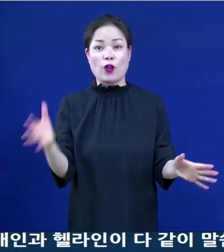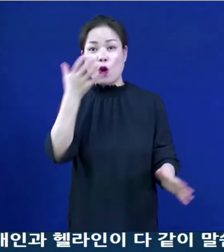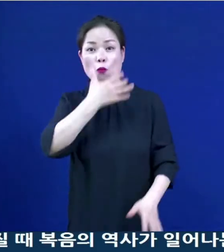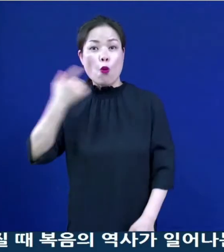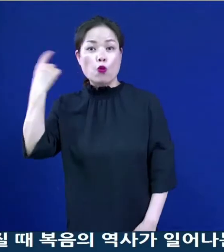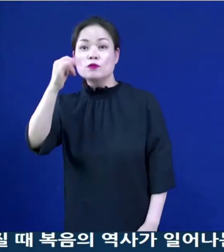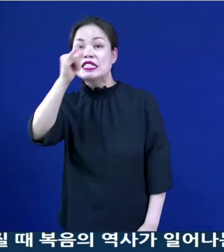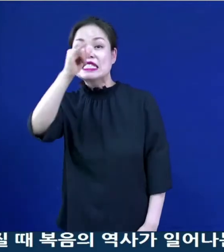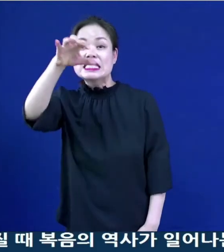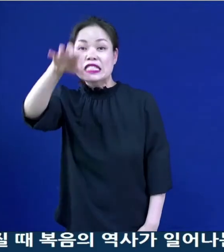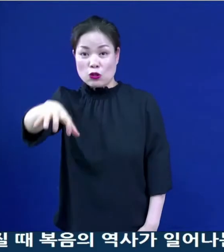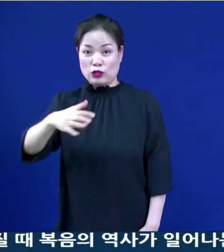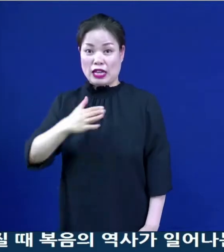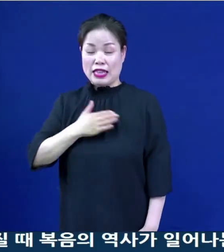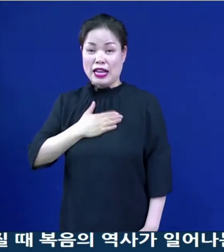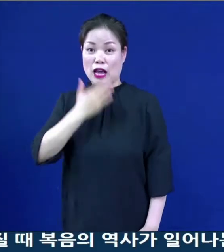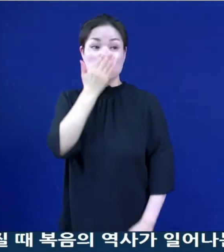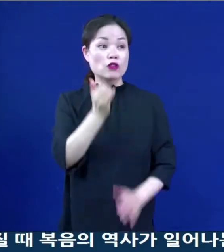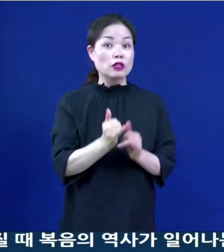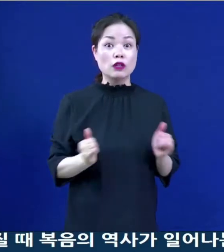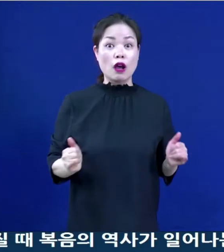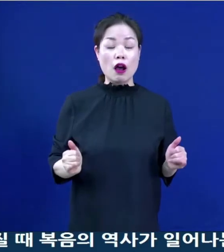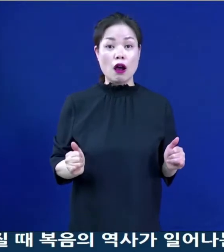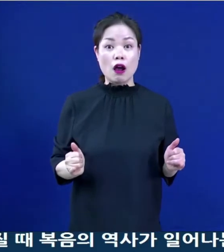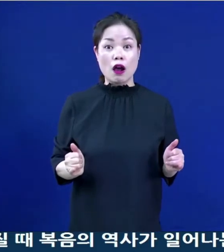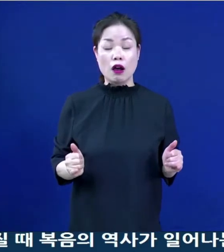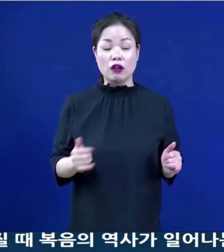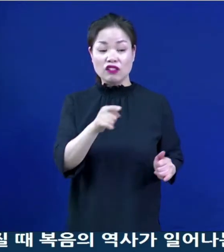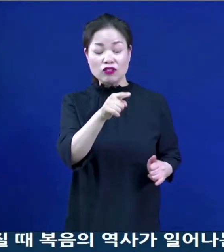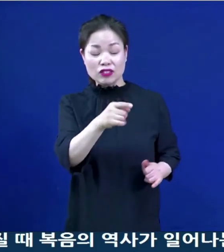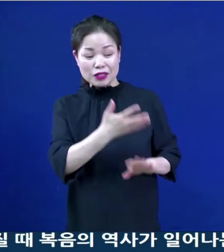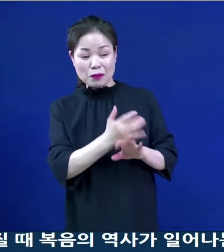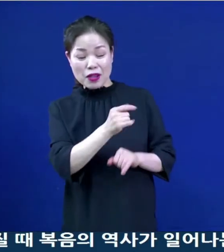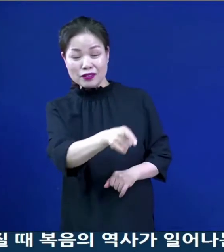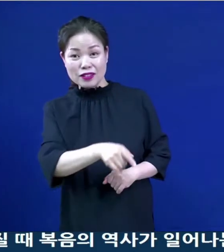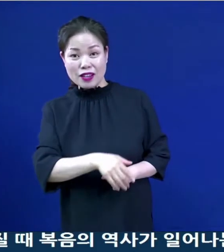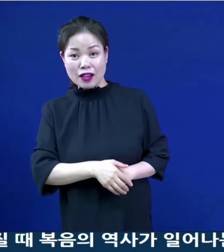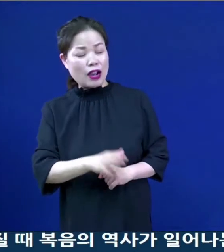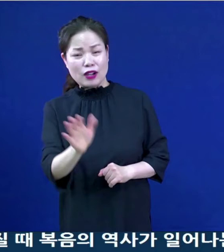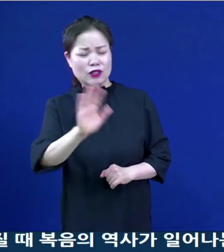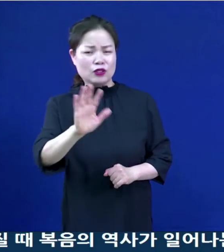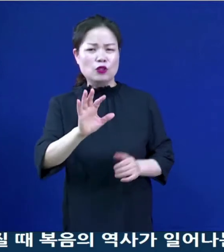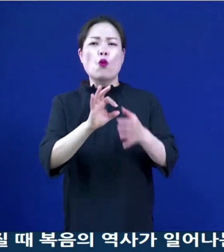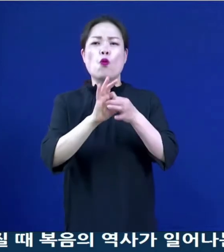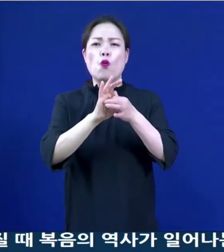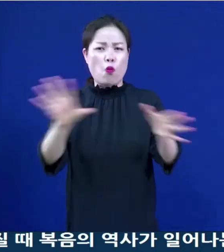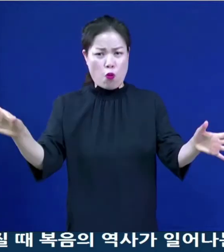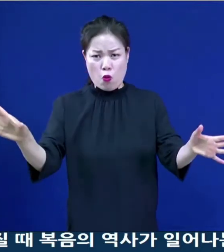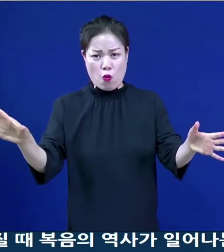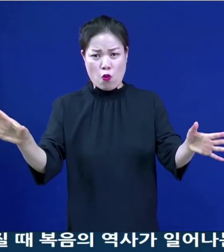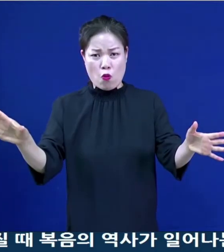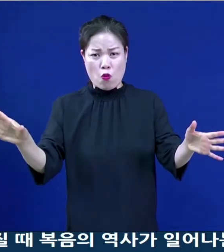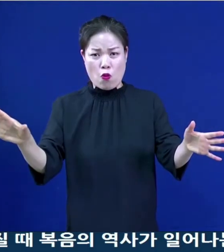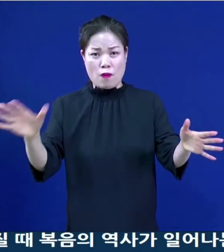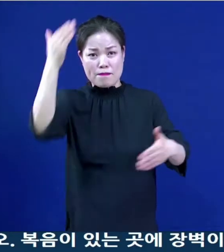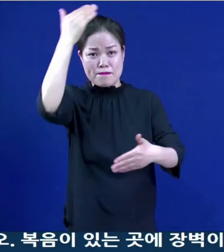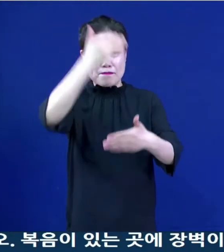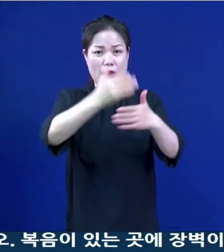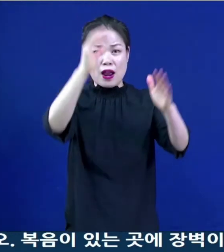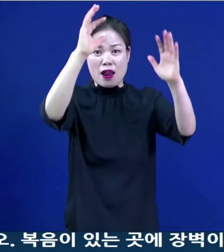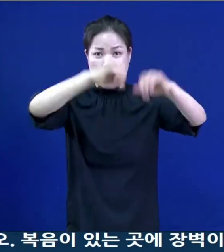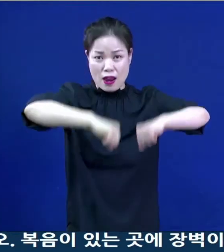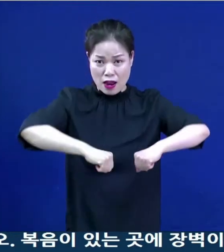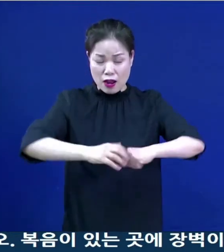복음이 있는 곳에 내가 유대인이다, 너는 이방인이다 하는 이런 구별이 없어지는 겁니다.